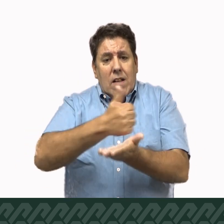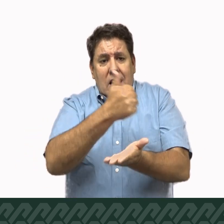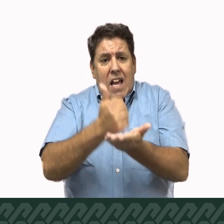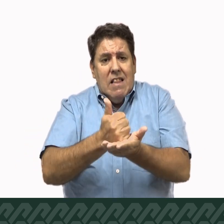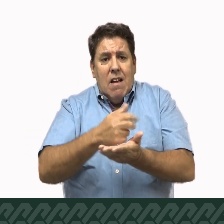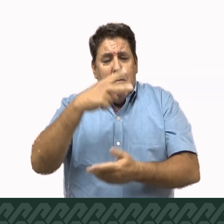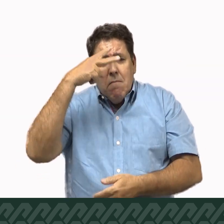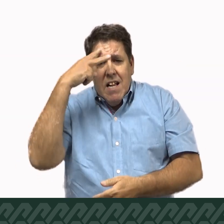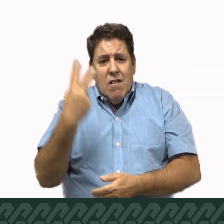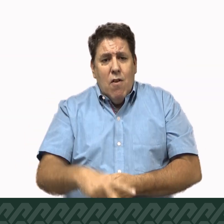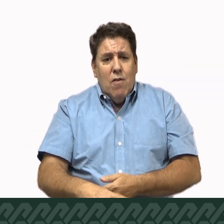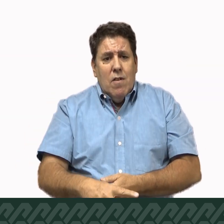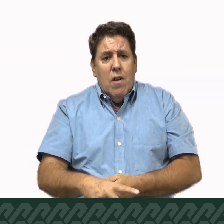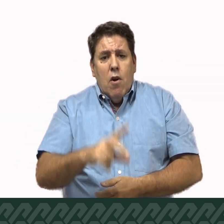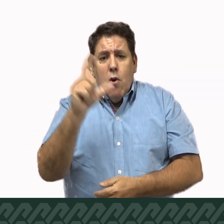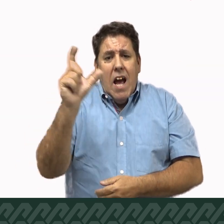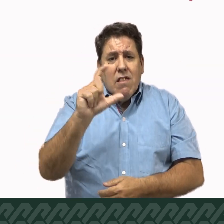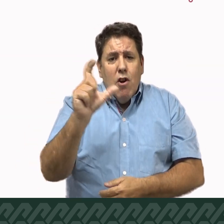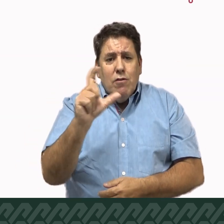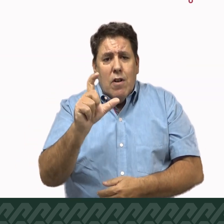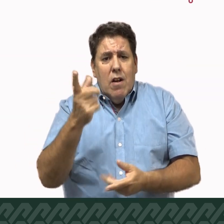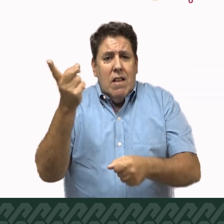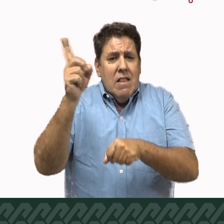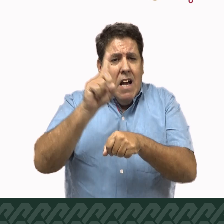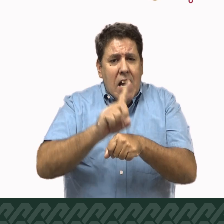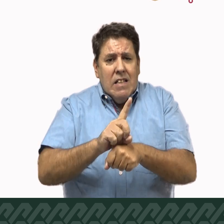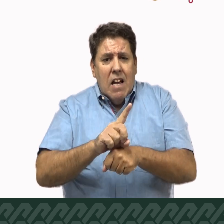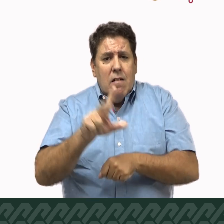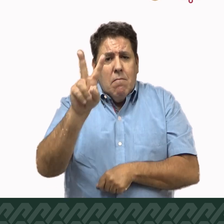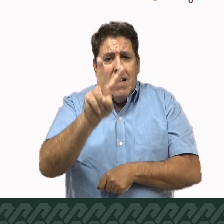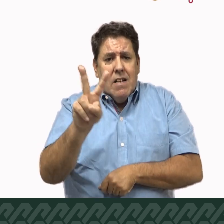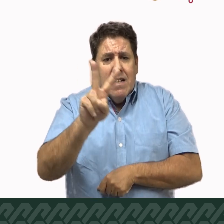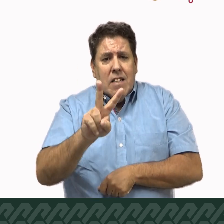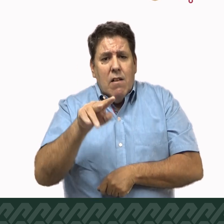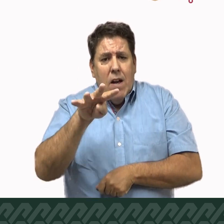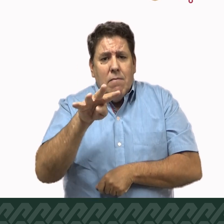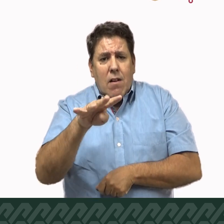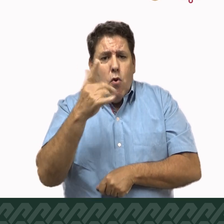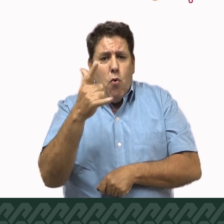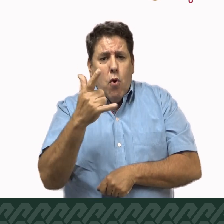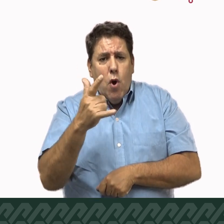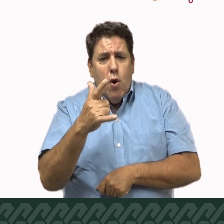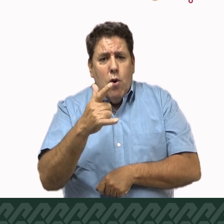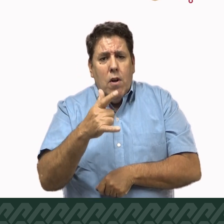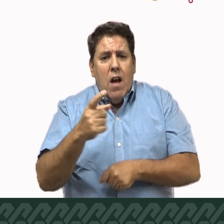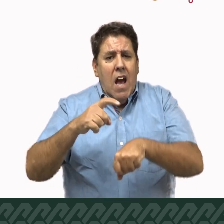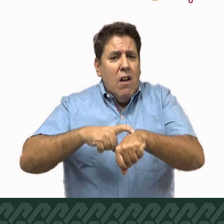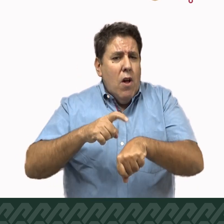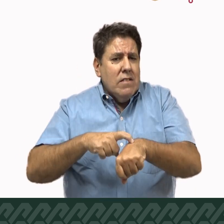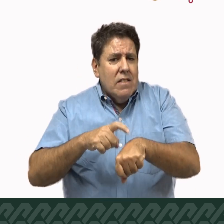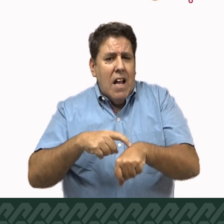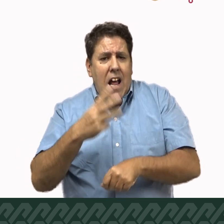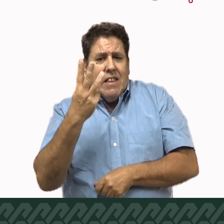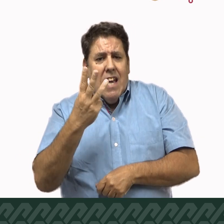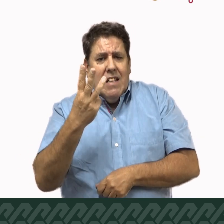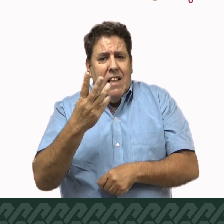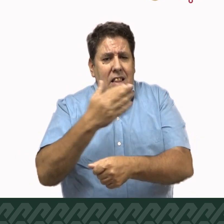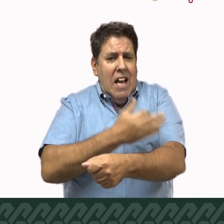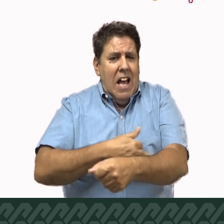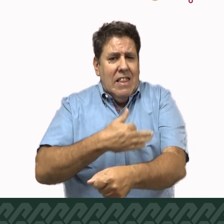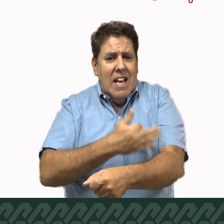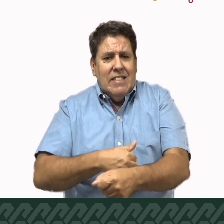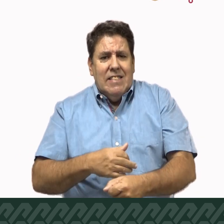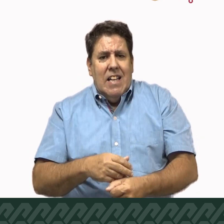México se llevará a cabo el día viernes 19 de Julio en punto de las 3 de la tarde en las instalaciones del